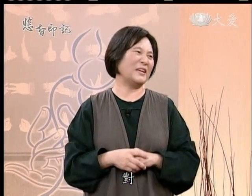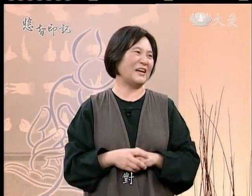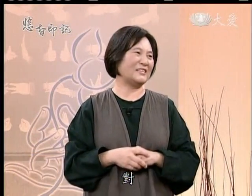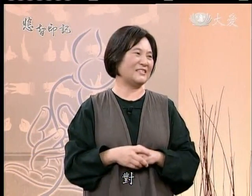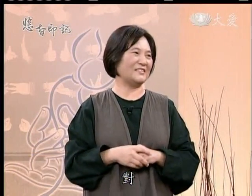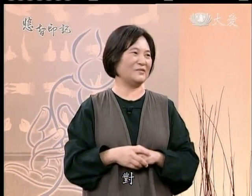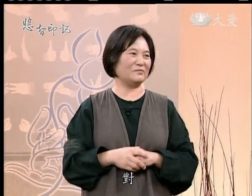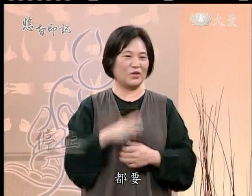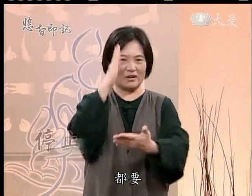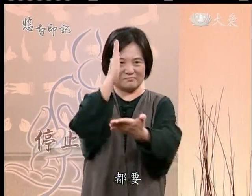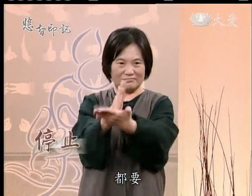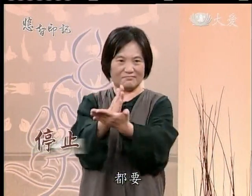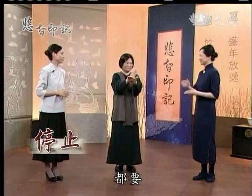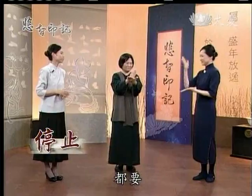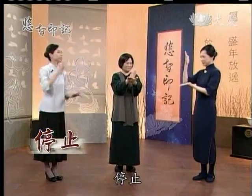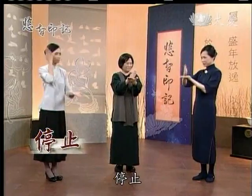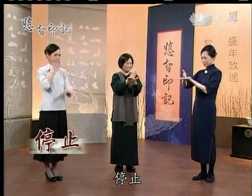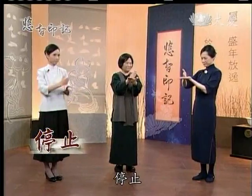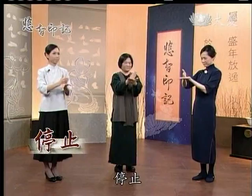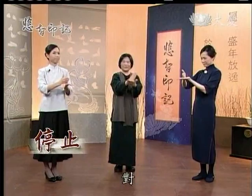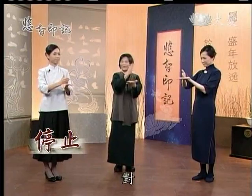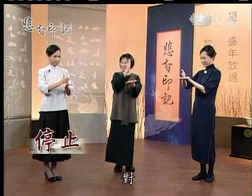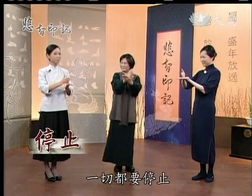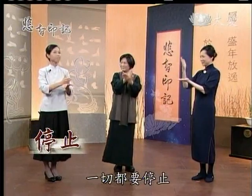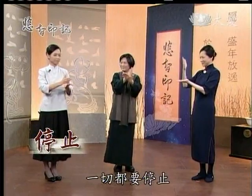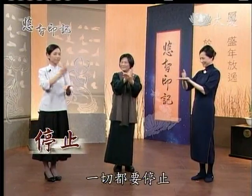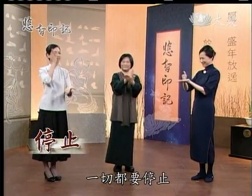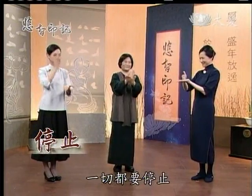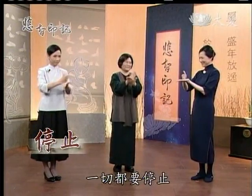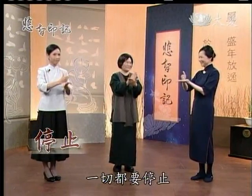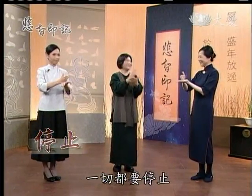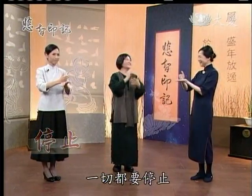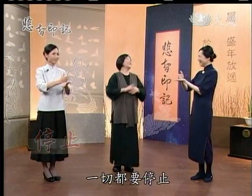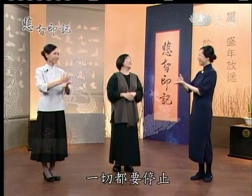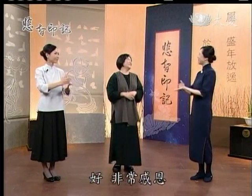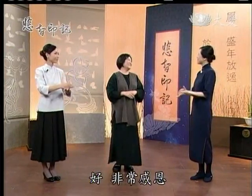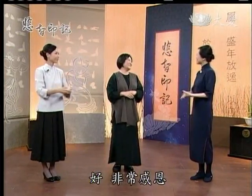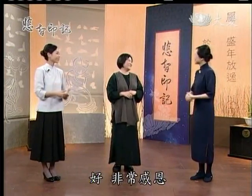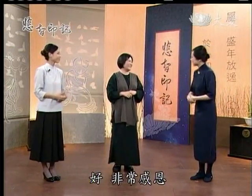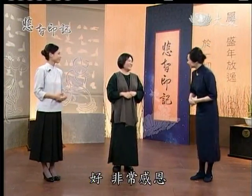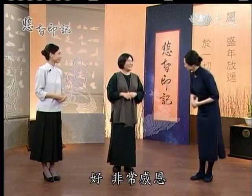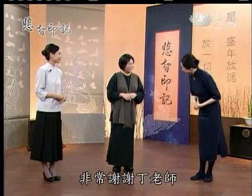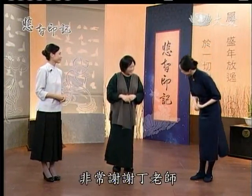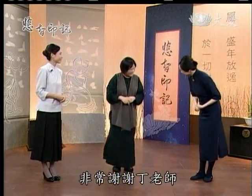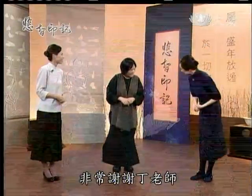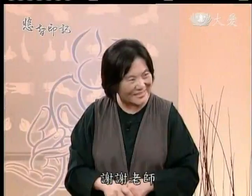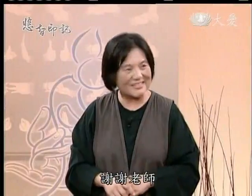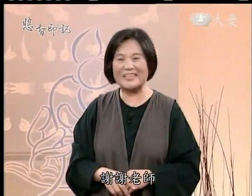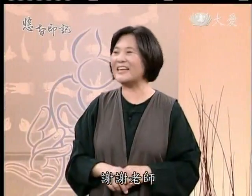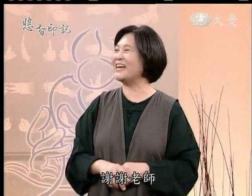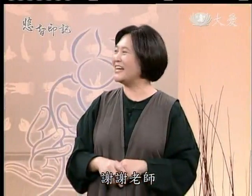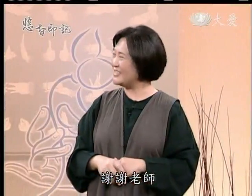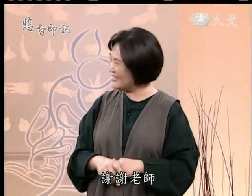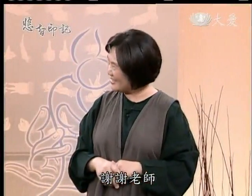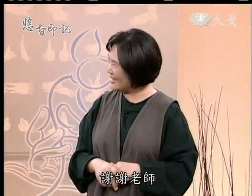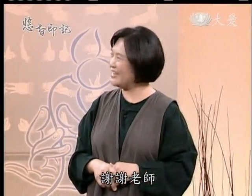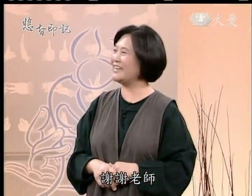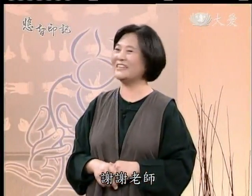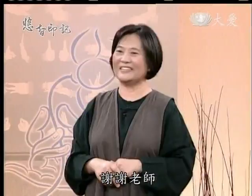对， 是 都要停止， 对，一切都要停止。好，非常感恩，非常谢谢丁老师， 谢谢， 谢谢。